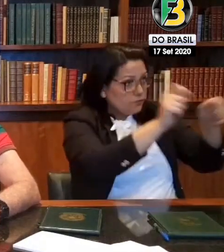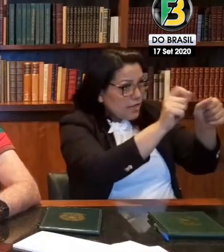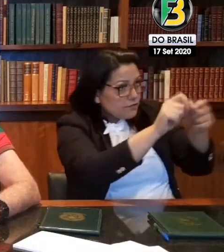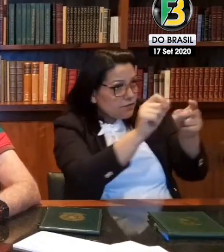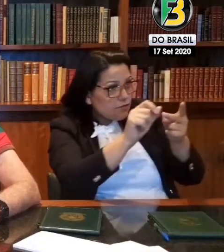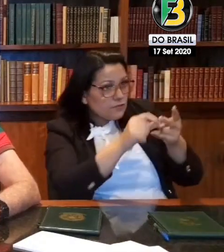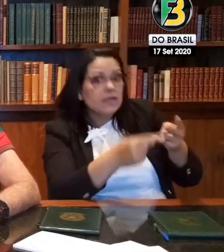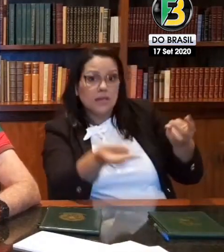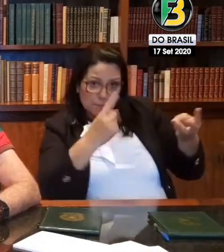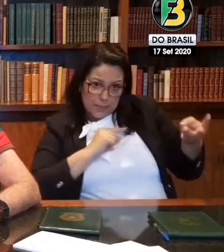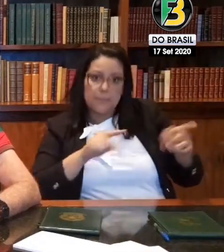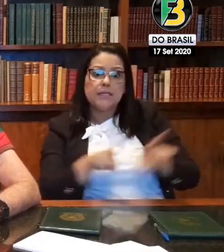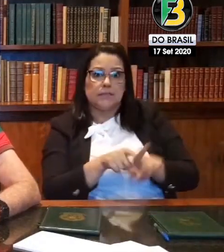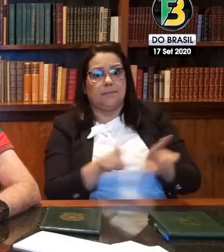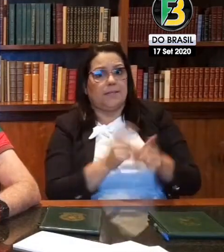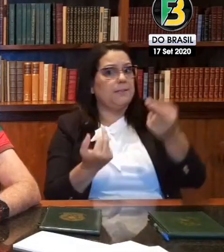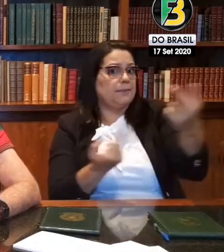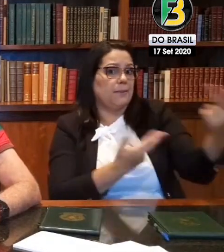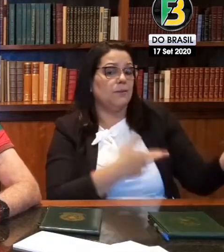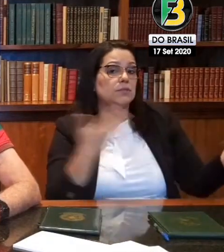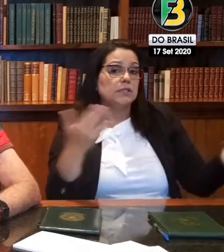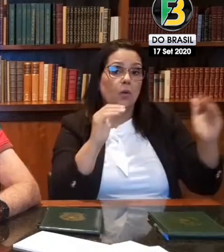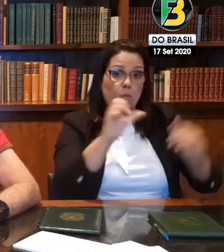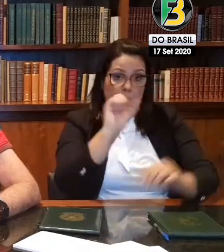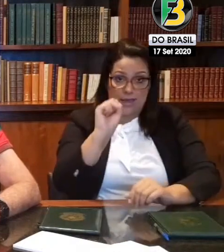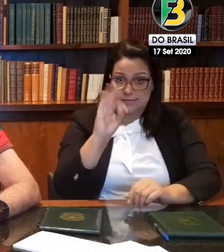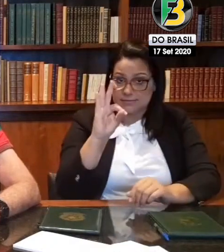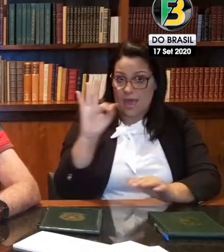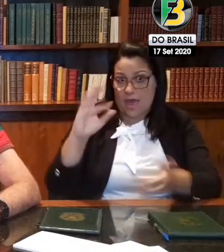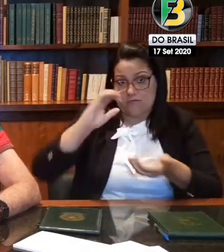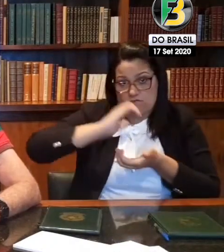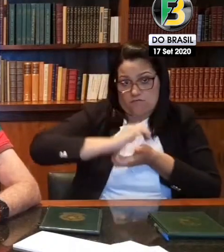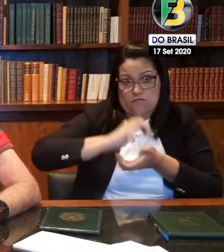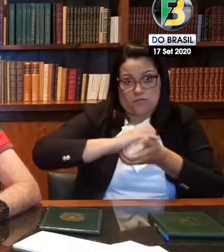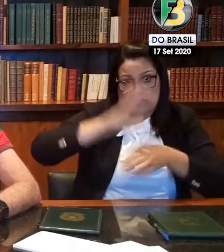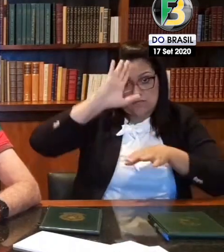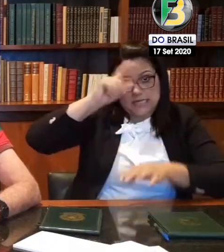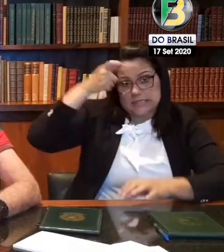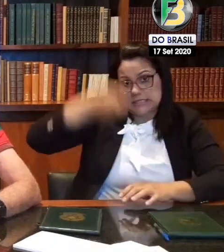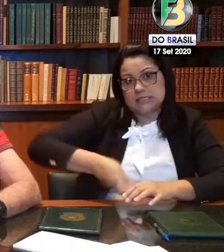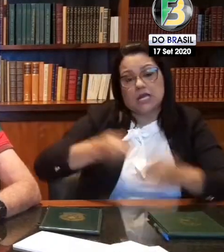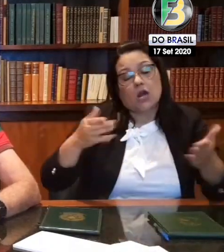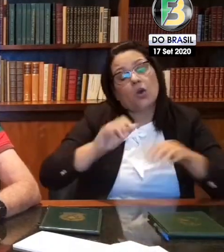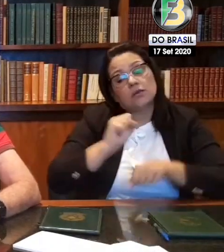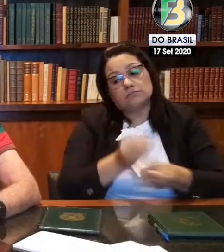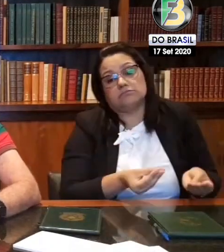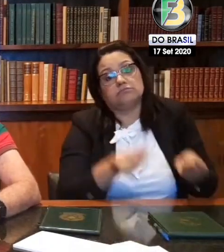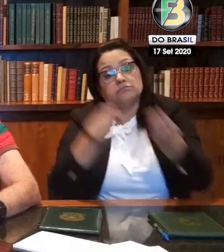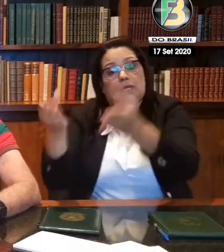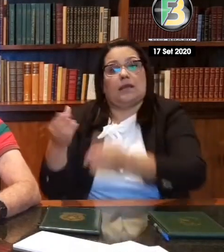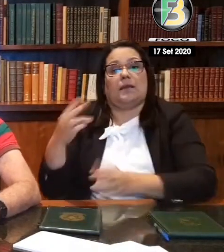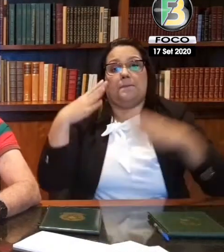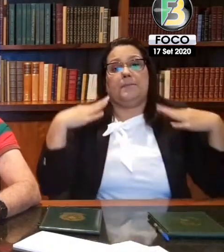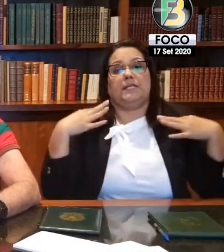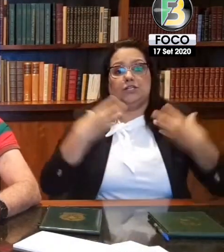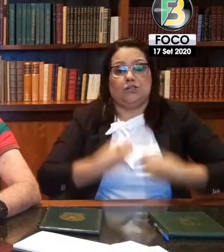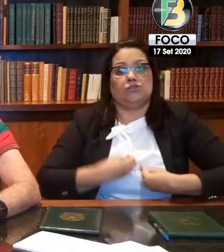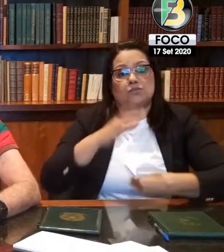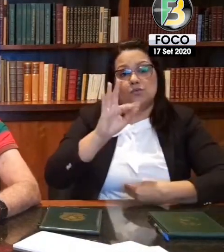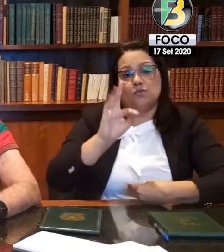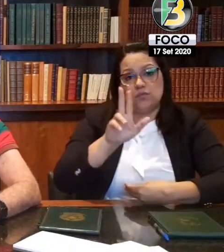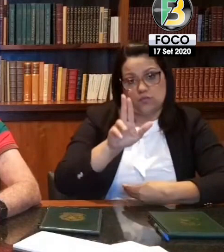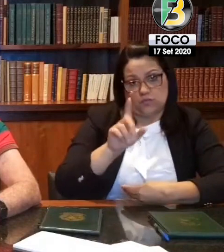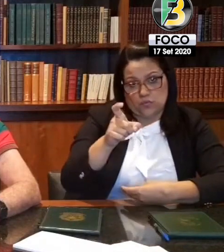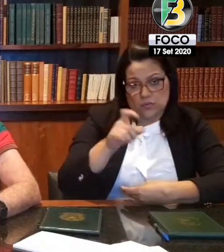Então o Pleno do Supremo vai decidir, eu não sei quando, está na mão agora do ministro Fux, pautar isso daí. E